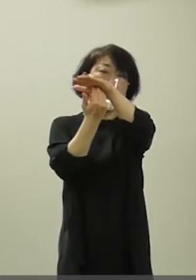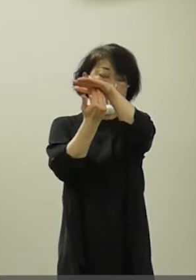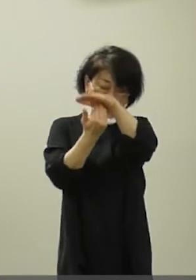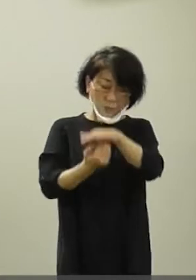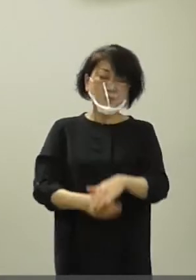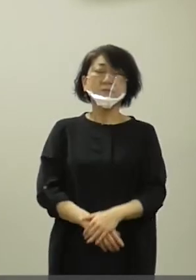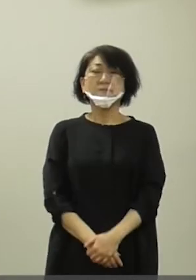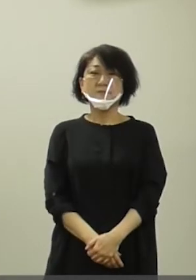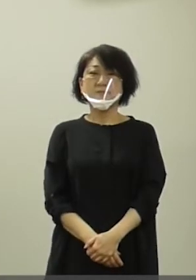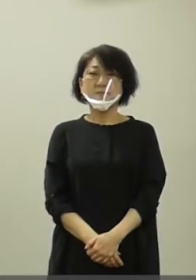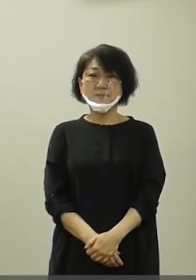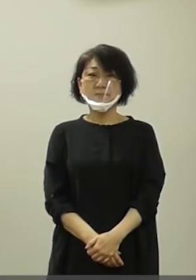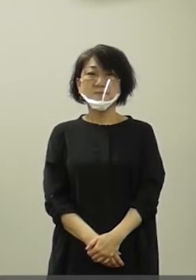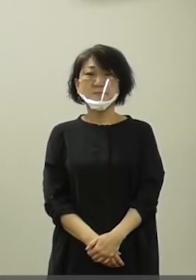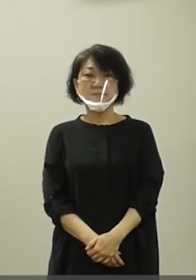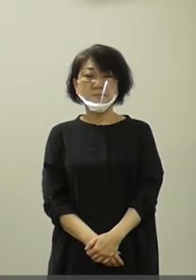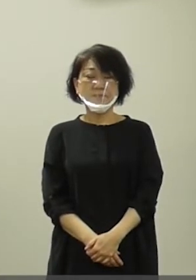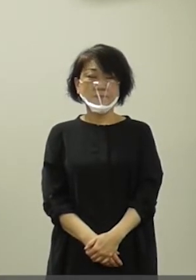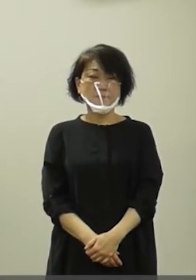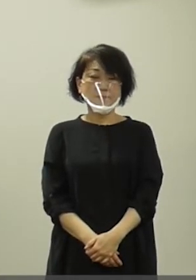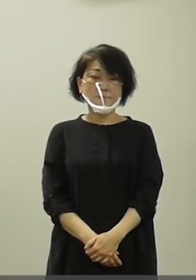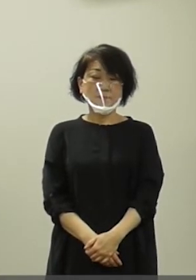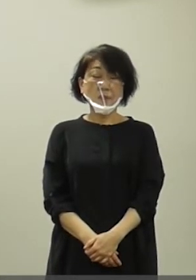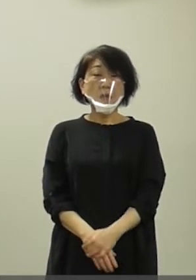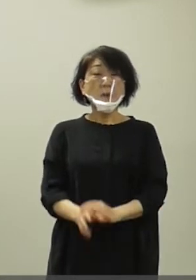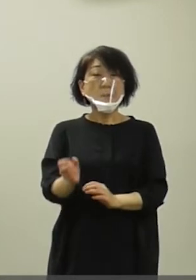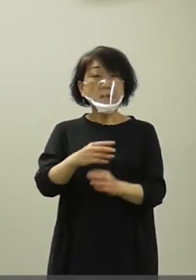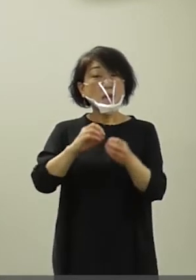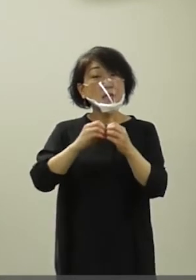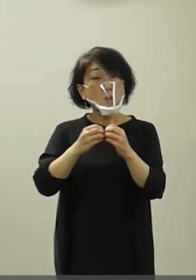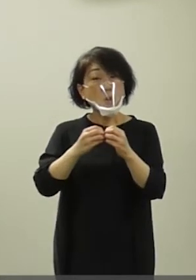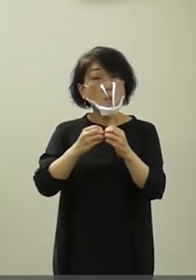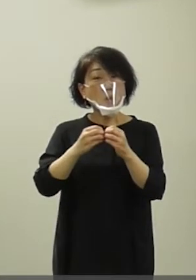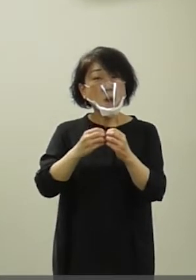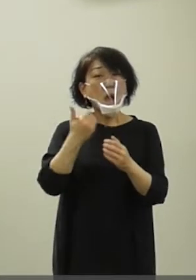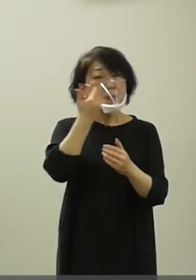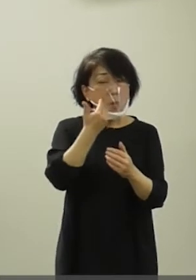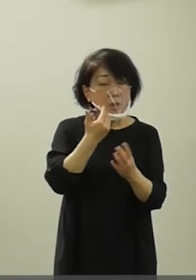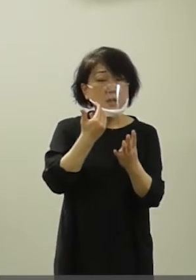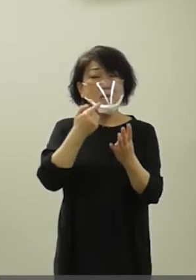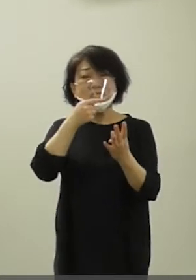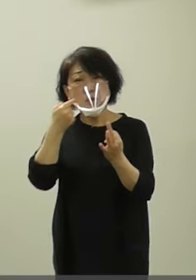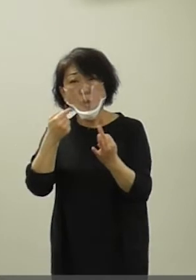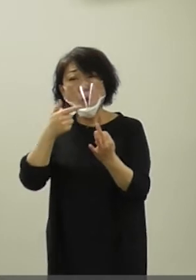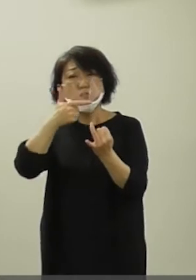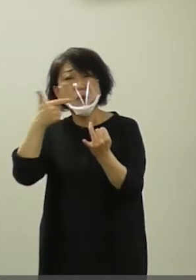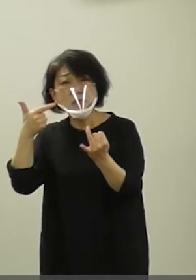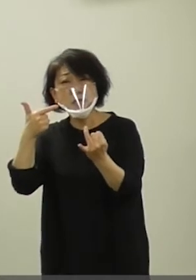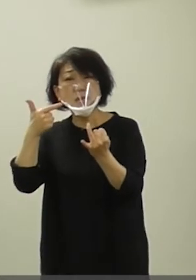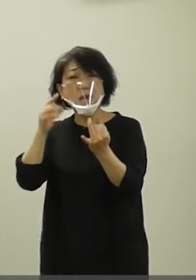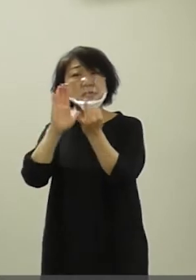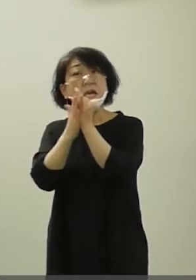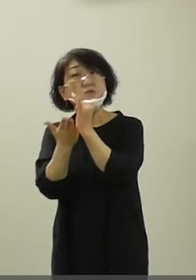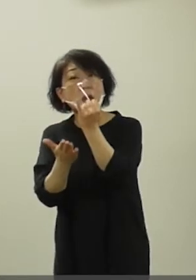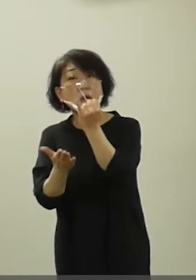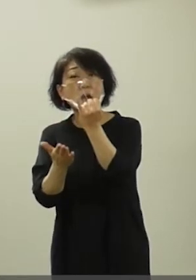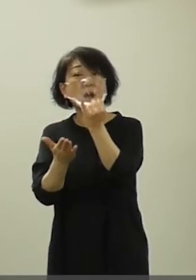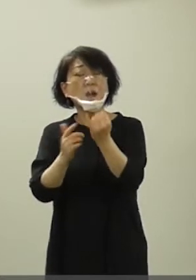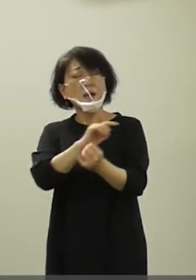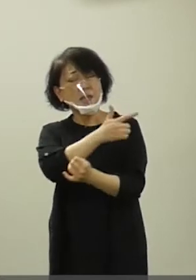ません色もですねグリーンホワイト紫やサプライトっていうのは